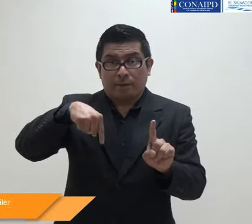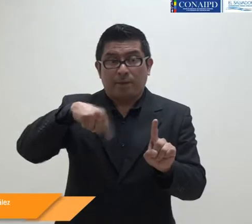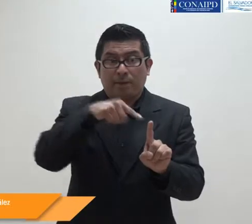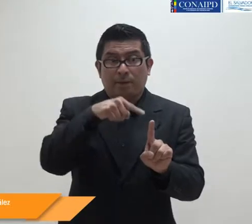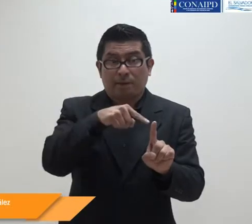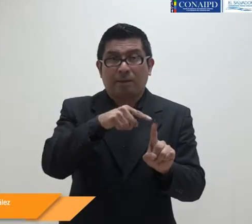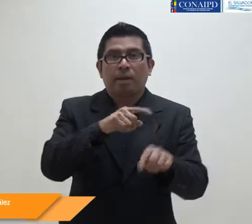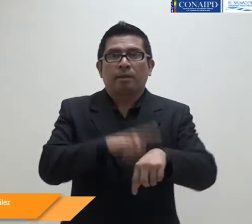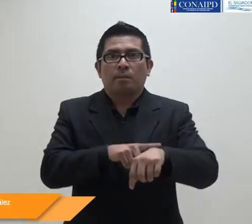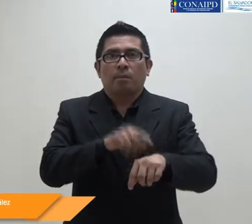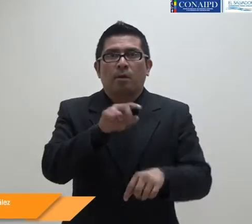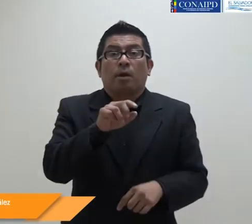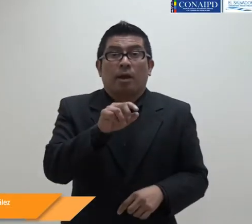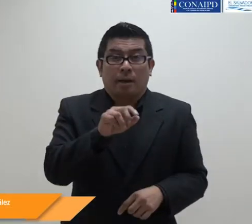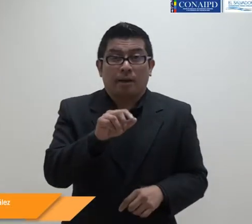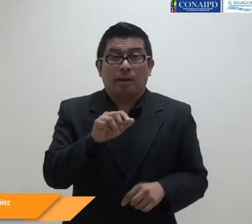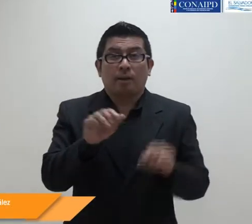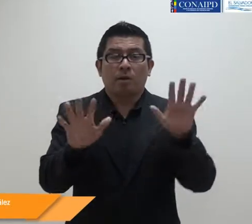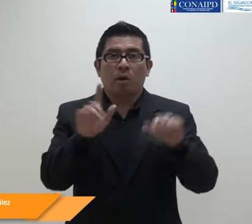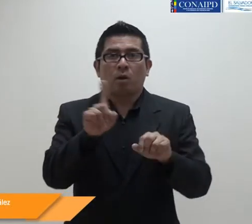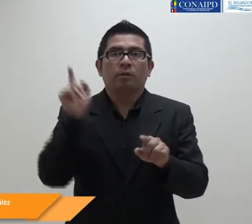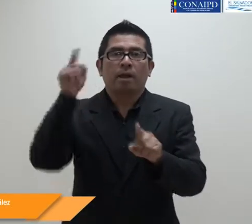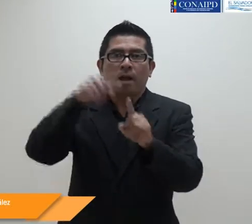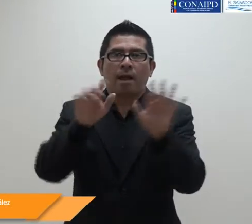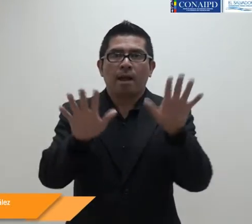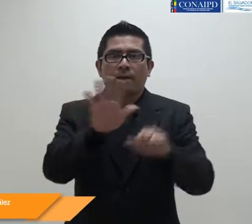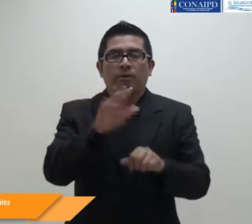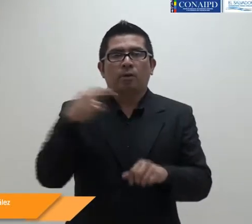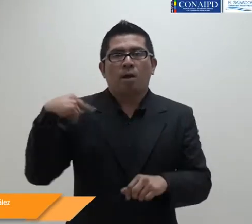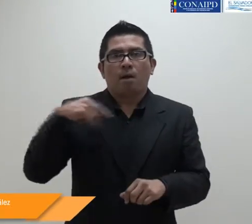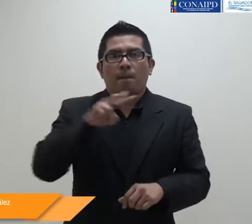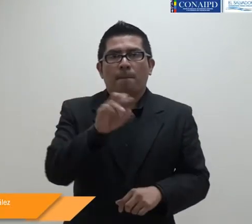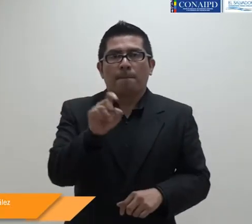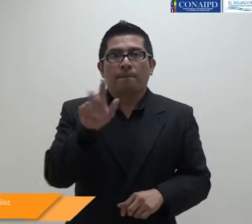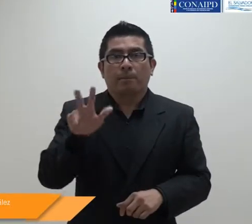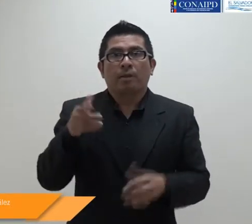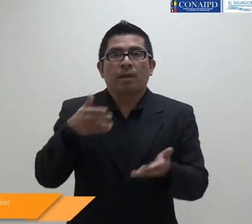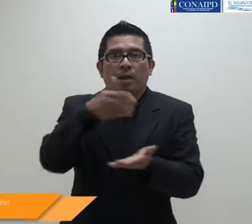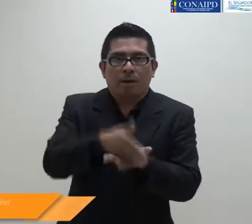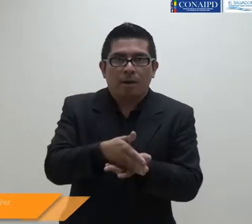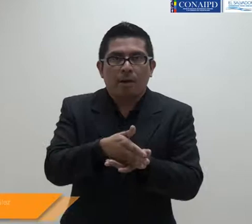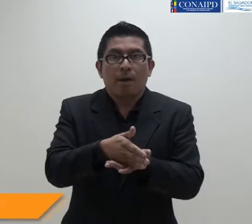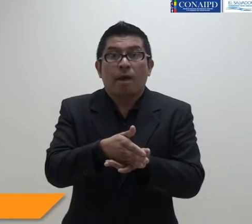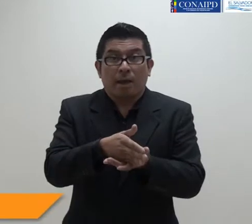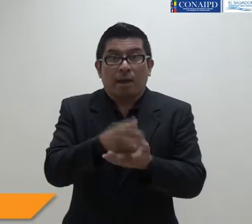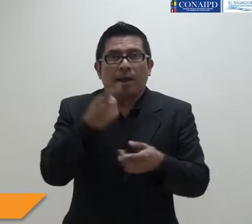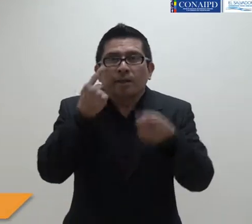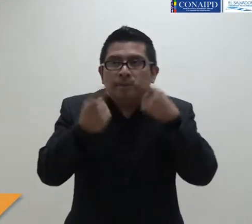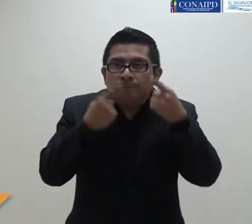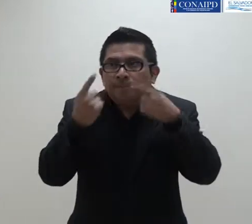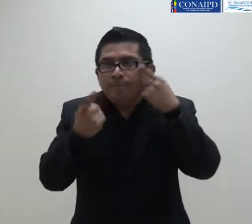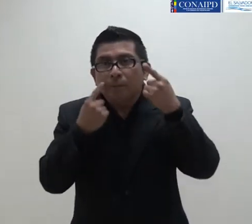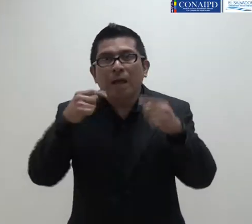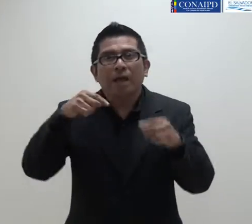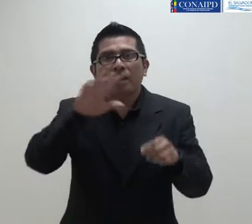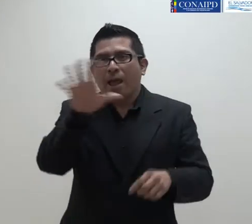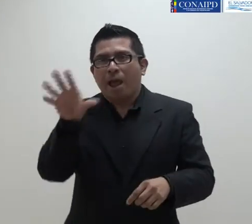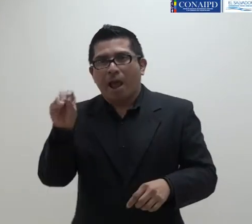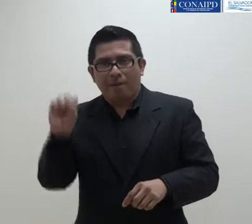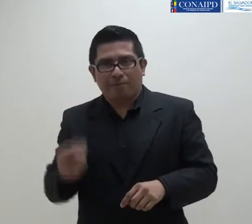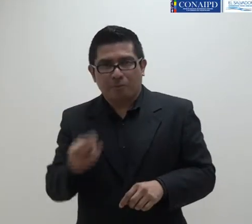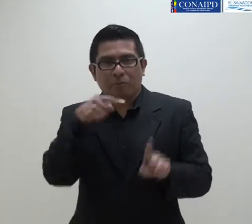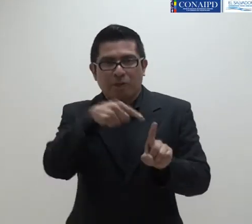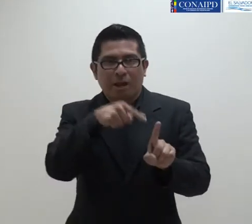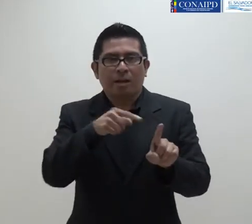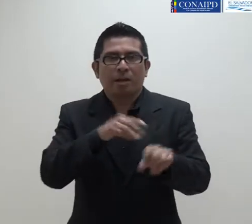el periodo del 11 al 15 de noviembre de 2013, El Salvador contó con la visita del señor Shiv Chalklin, relator especial de Naciones